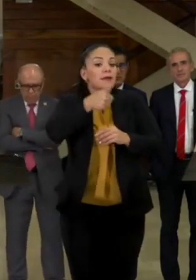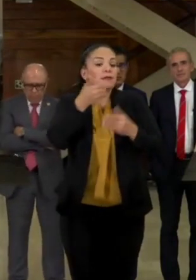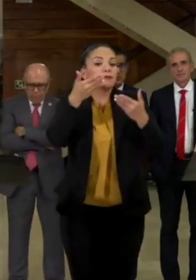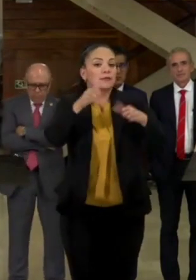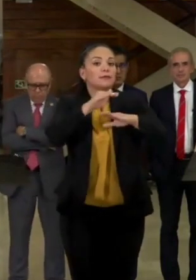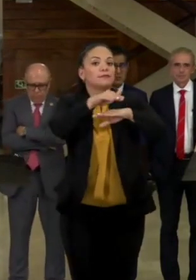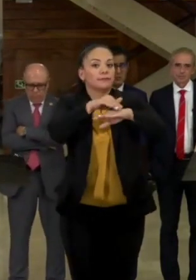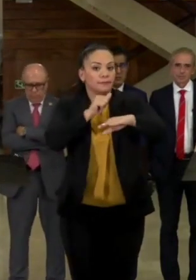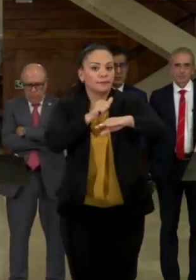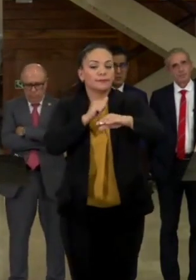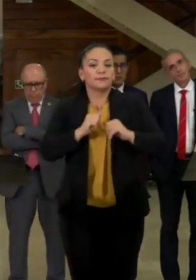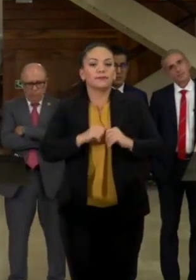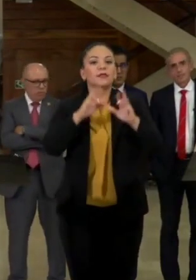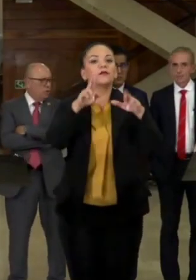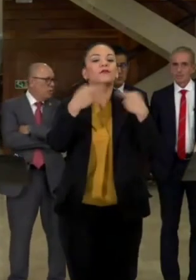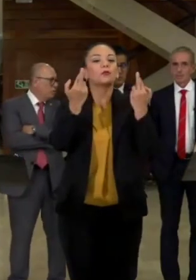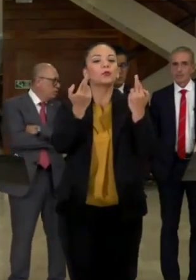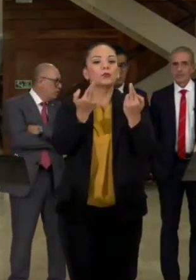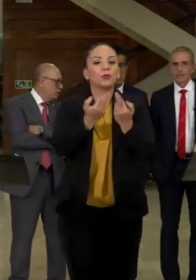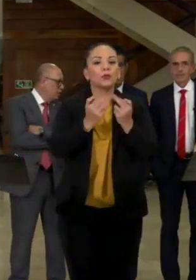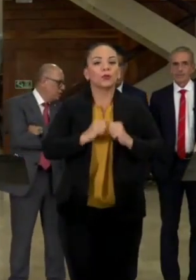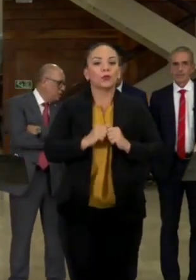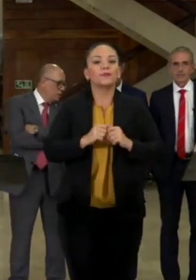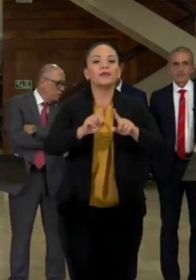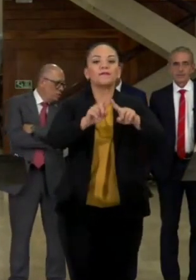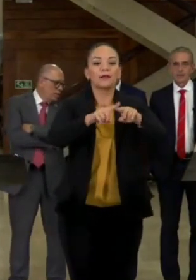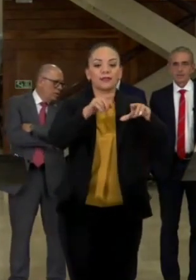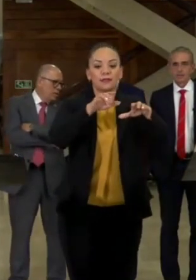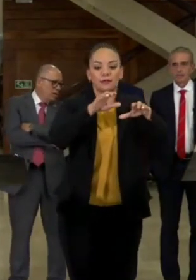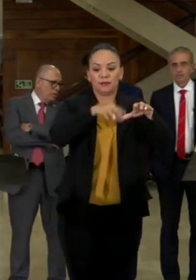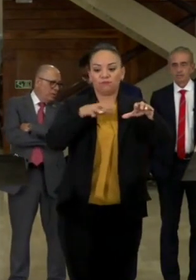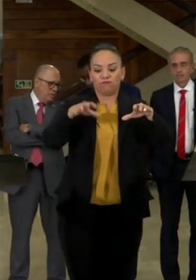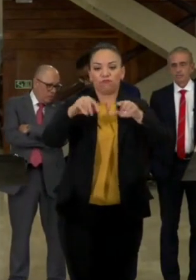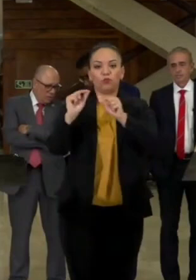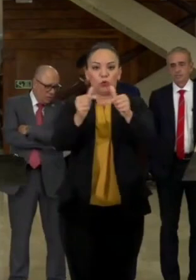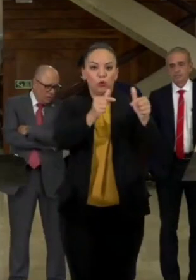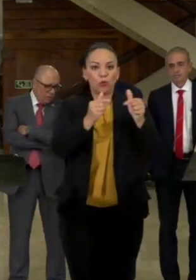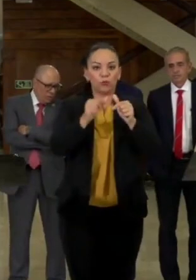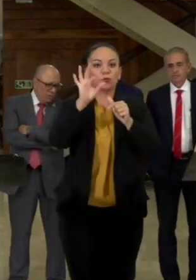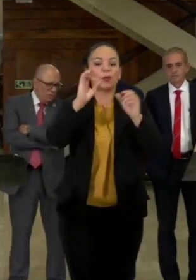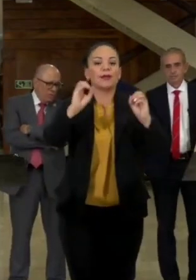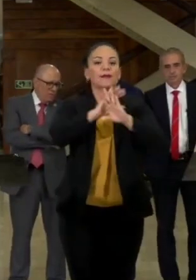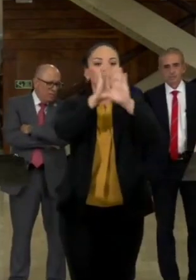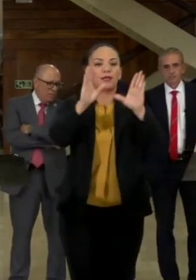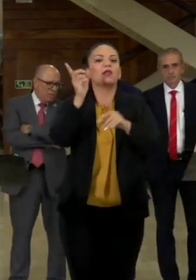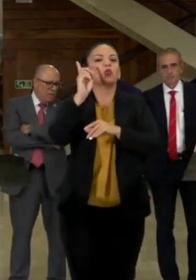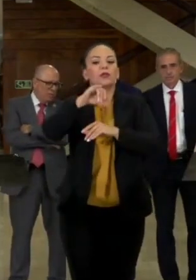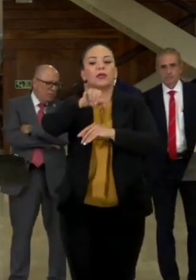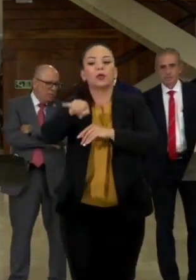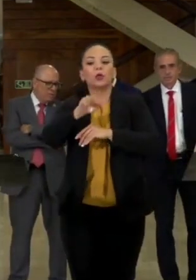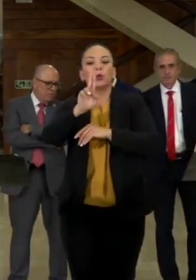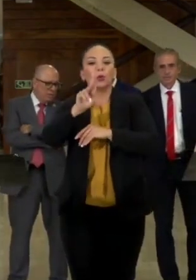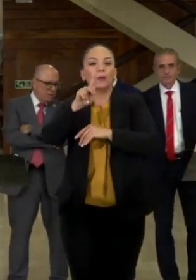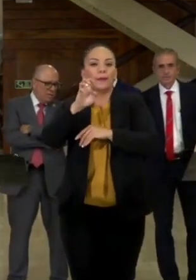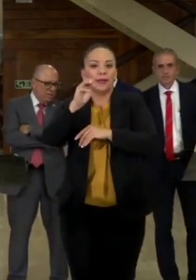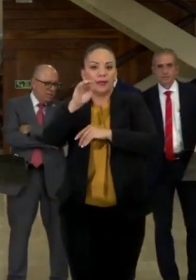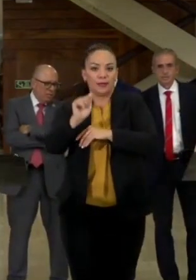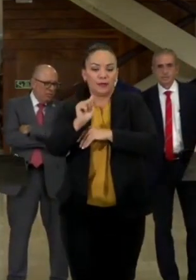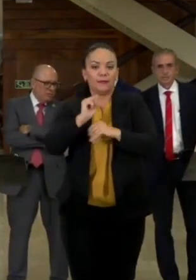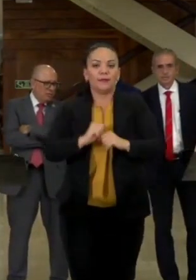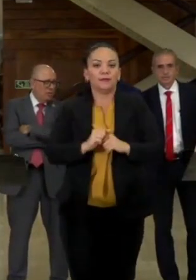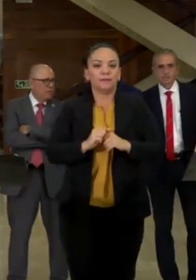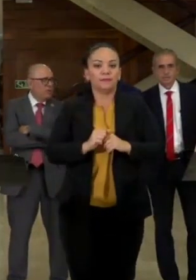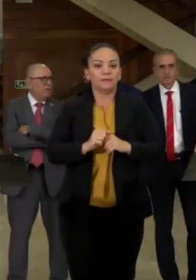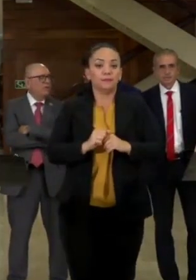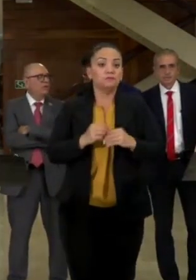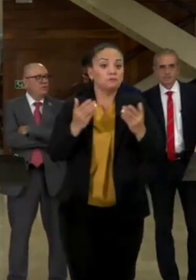convocada una reunión de varios sectores a partir de las 9 de la mañana en Jupema. Uno estimaría